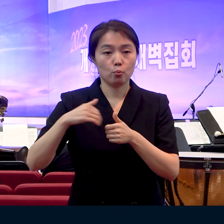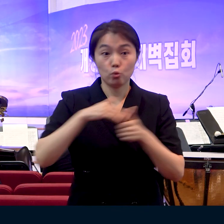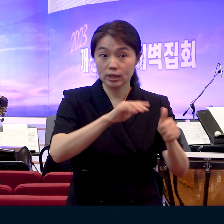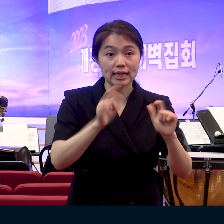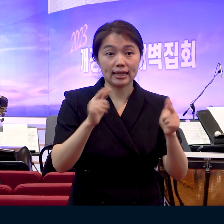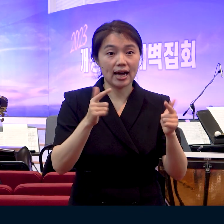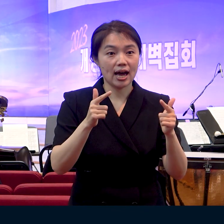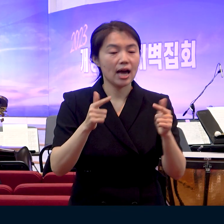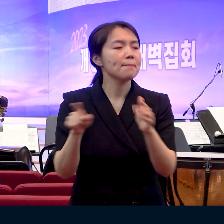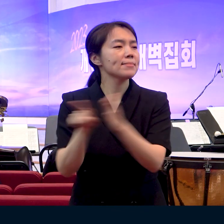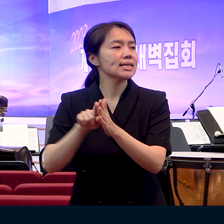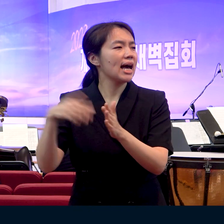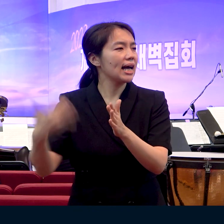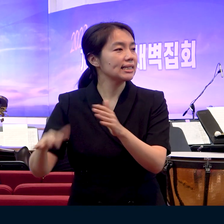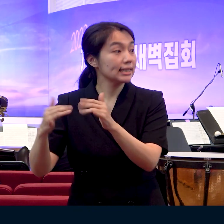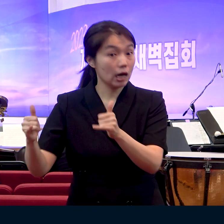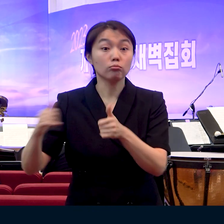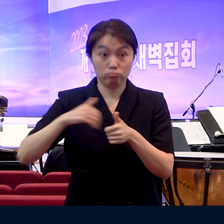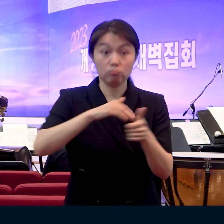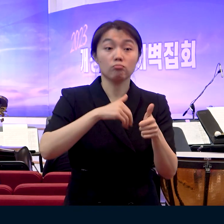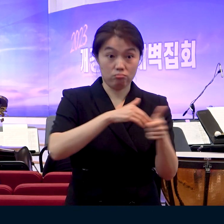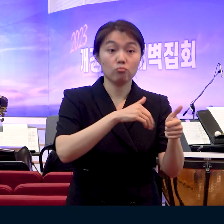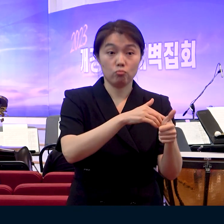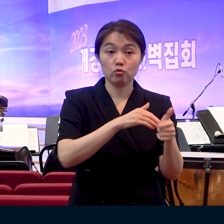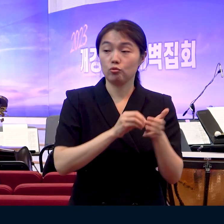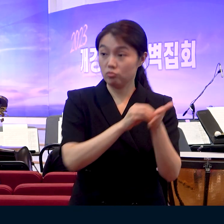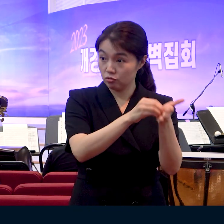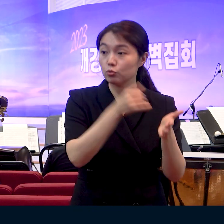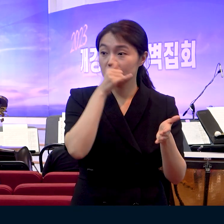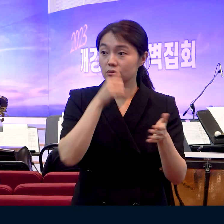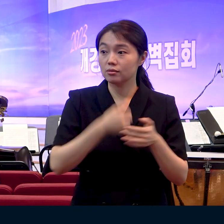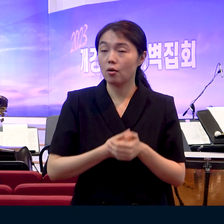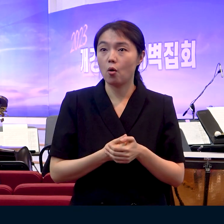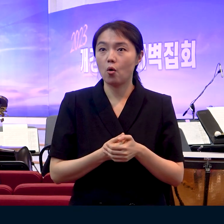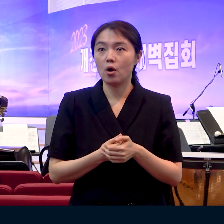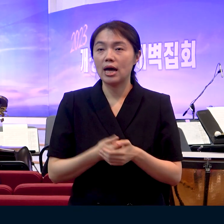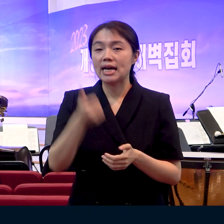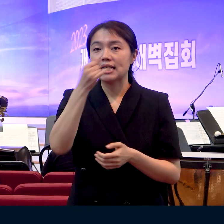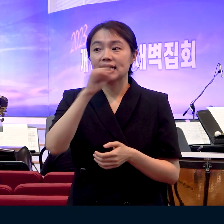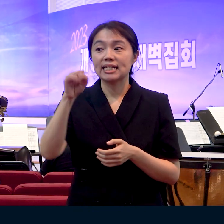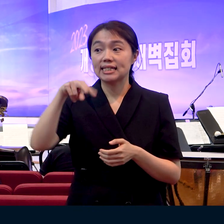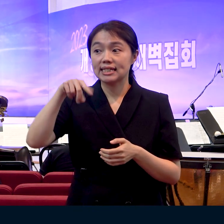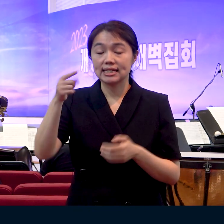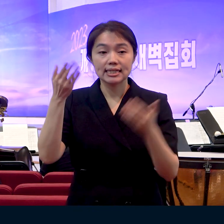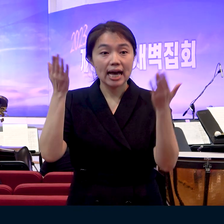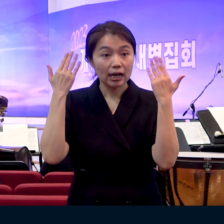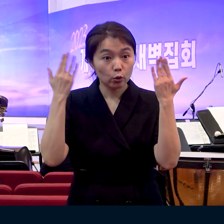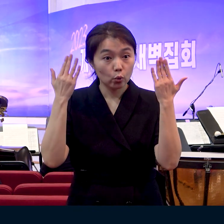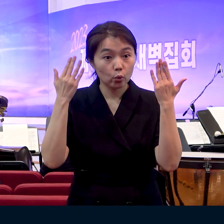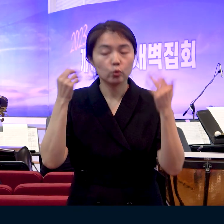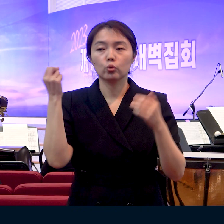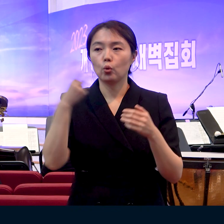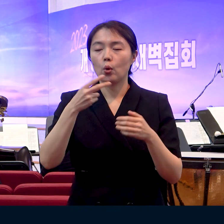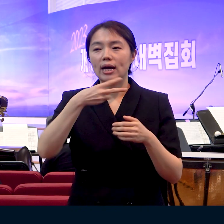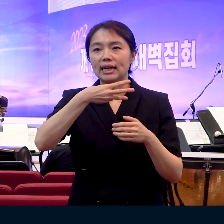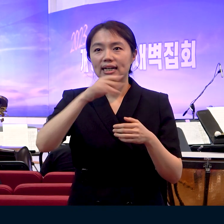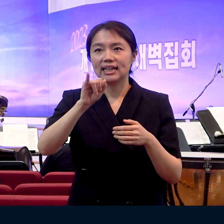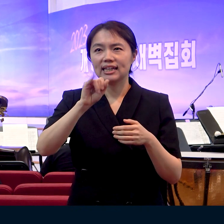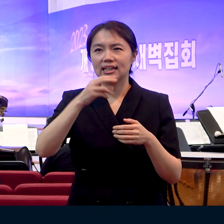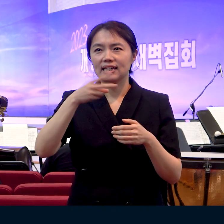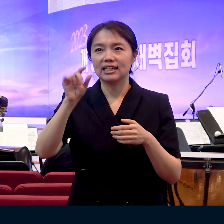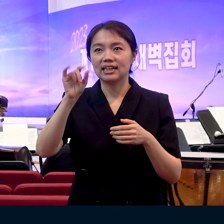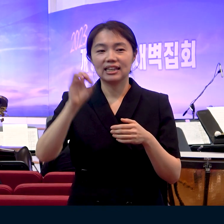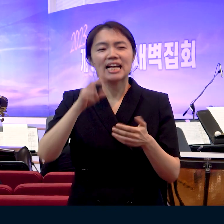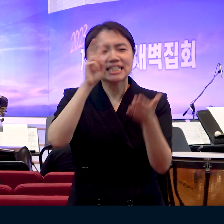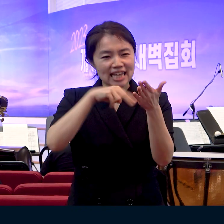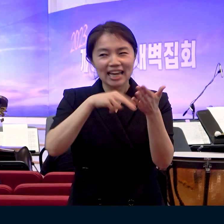히스 아카데미 마찬가지죠. 리딩 앤 주림 마찬가지입니다. 이게 정말